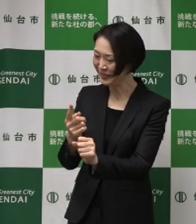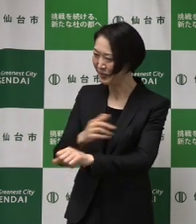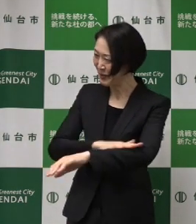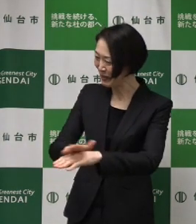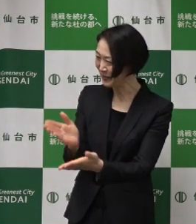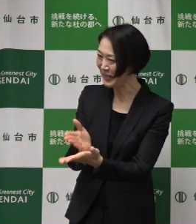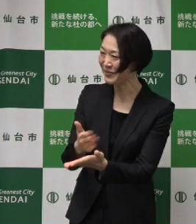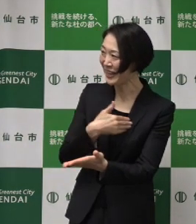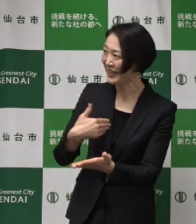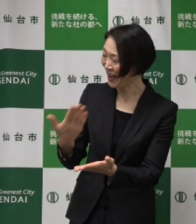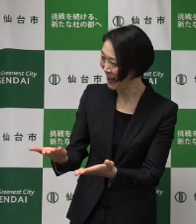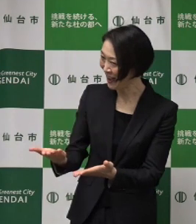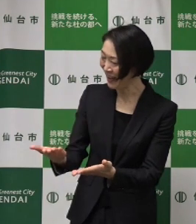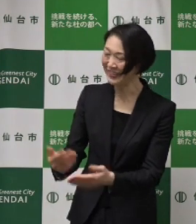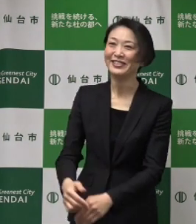しら。